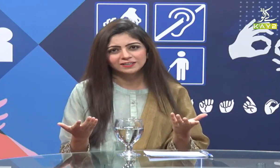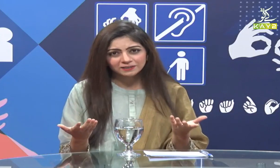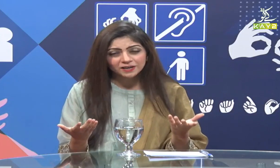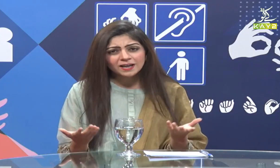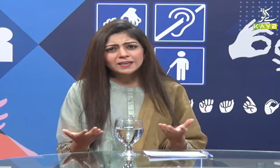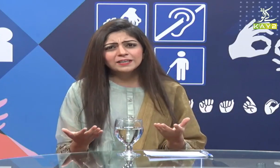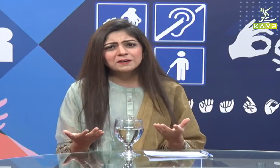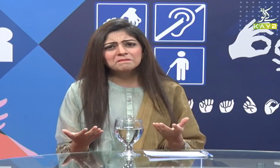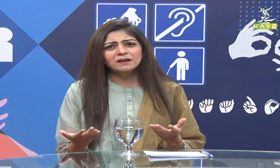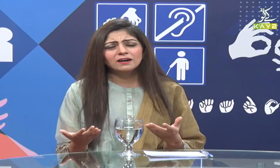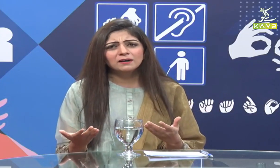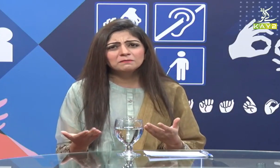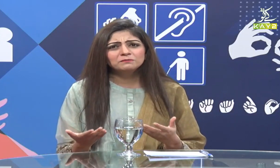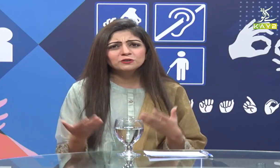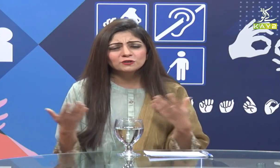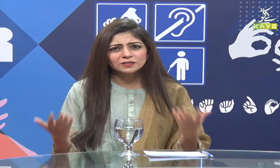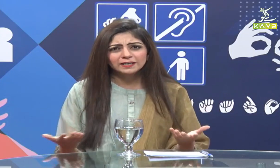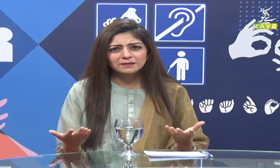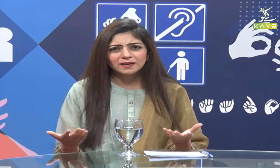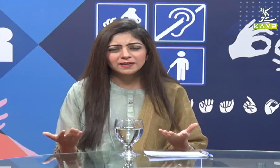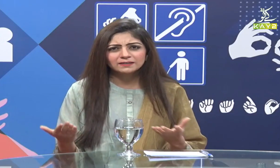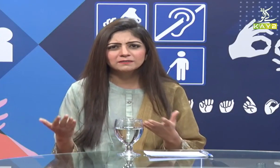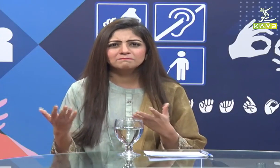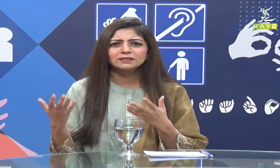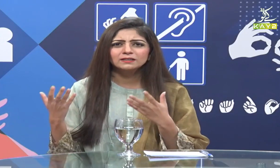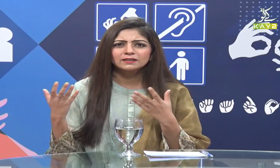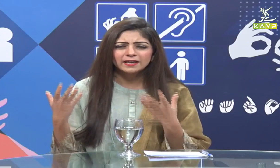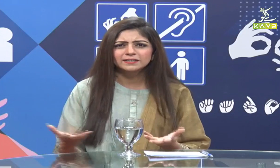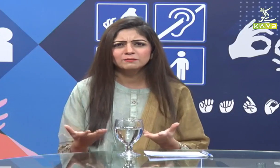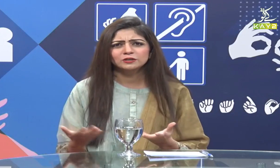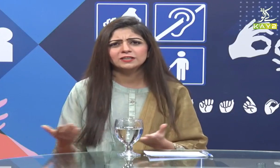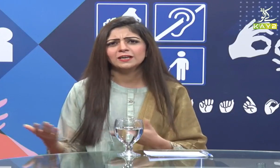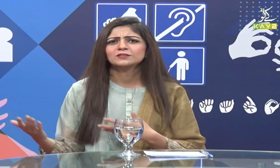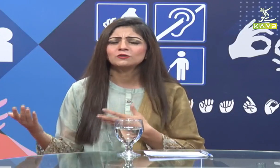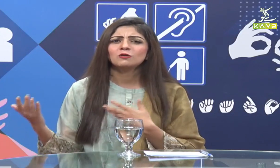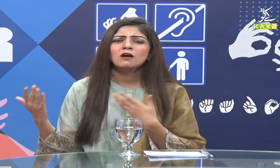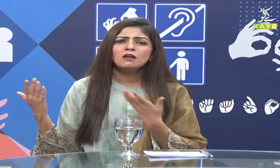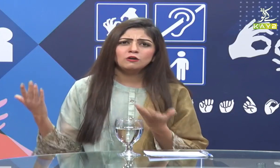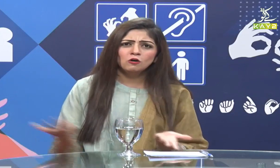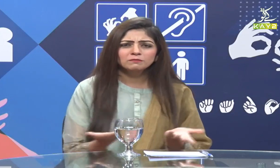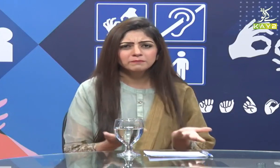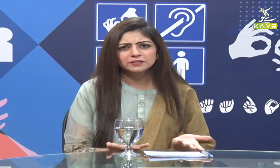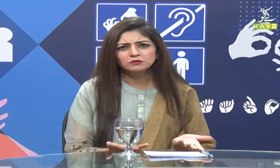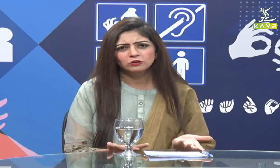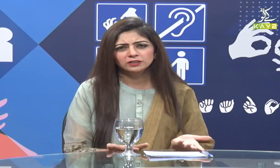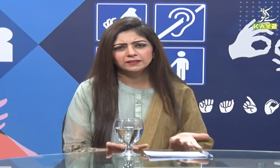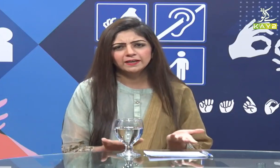इनिशिएटिव कि जो सोसाइटी में एक ऐसी कम्युनिटी है जिसको लोग पीछे छोड़ देते हैं,